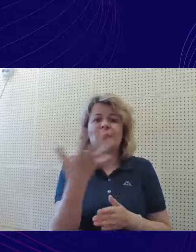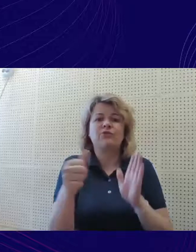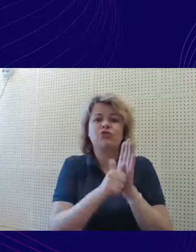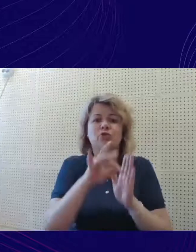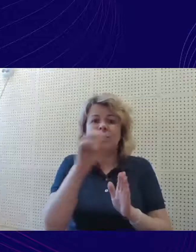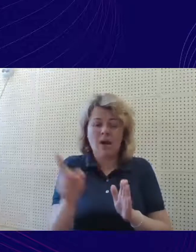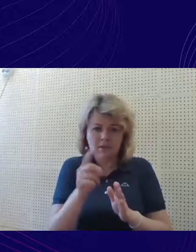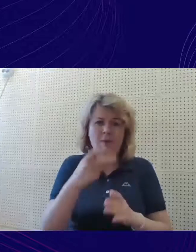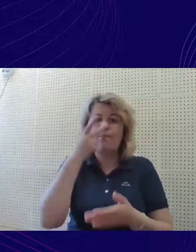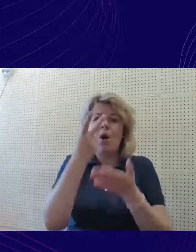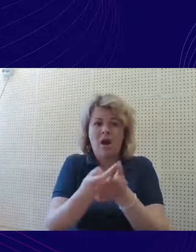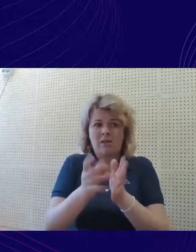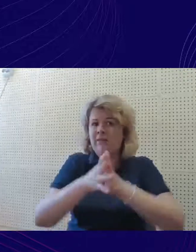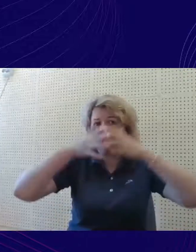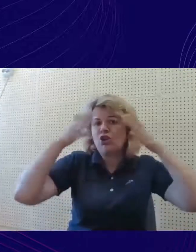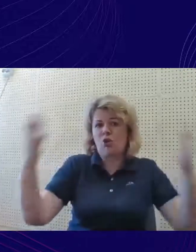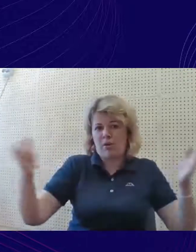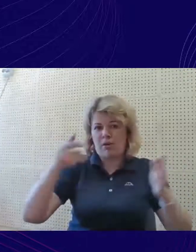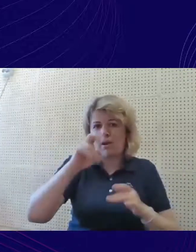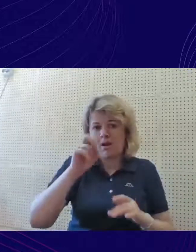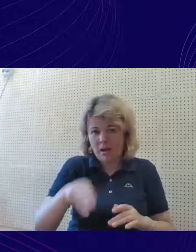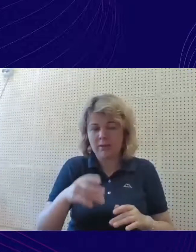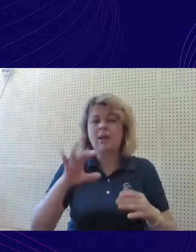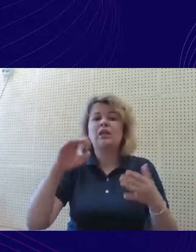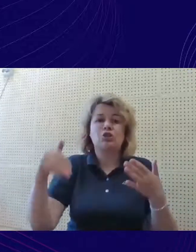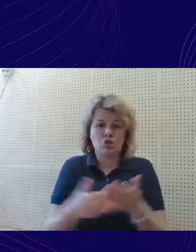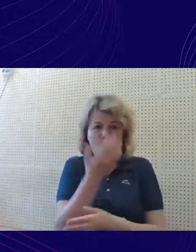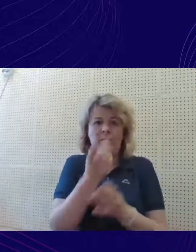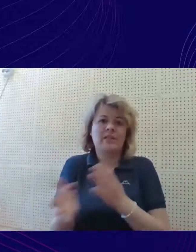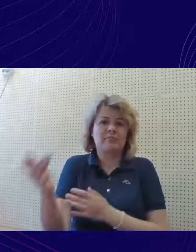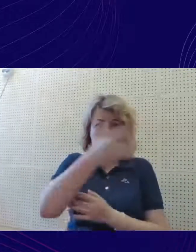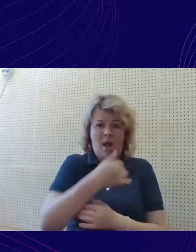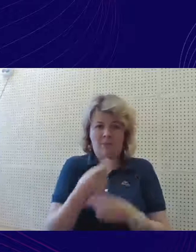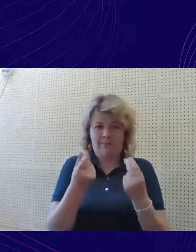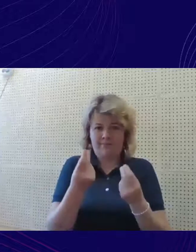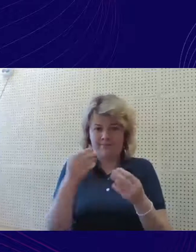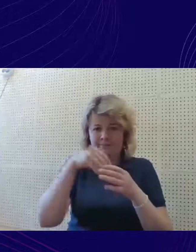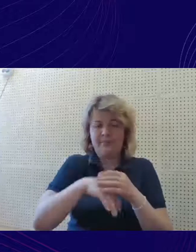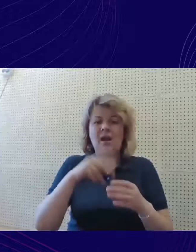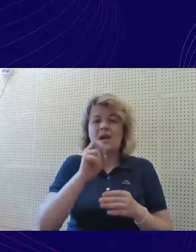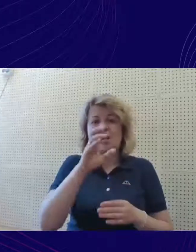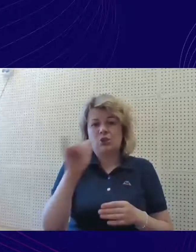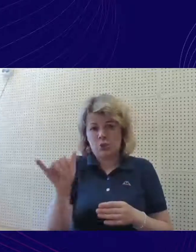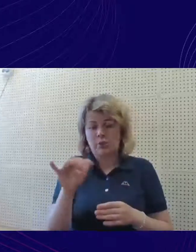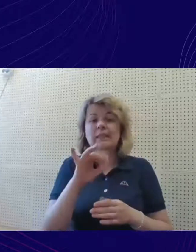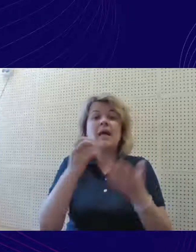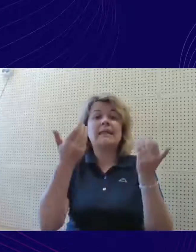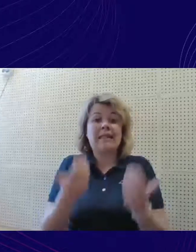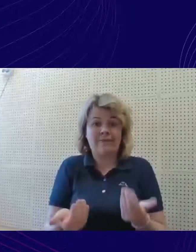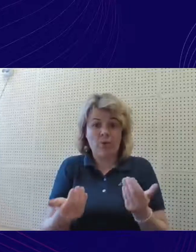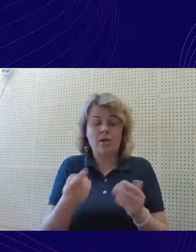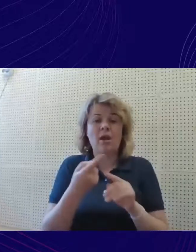прокат и опять собирал кассу. И на сегодняшний день входит точно, абсолютно в